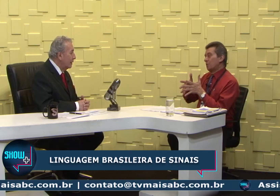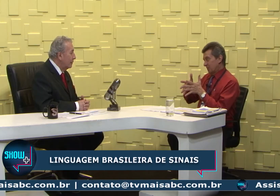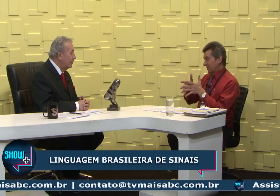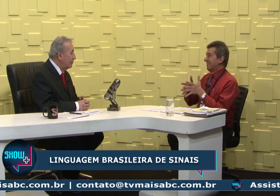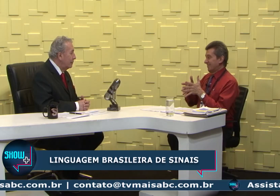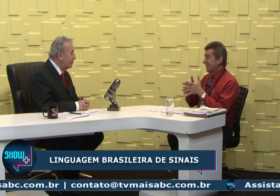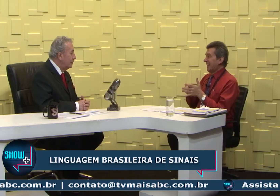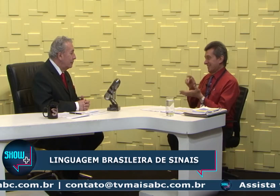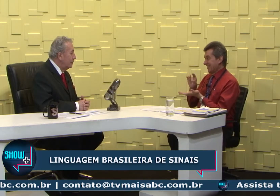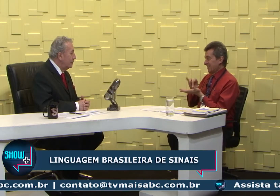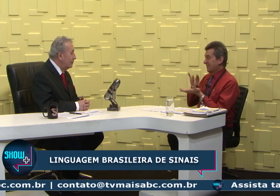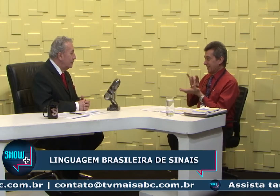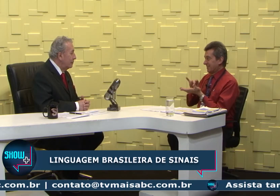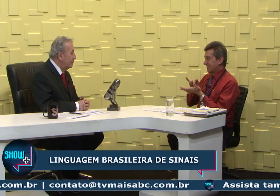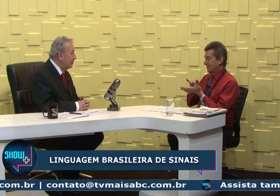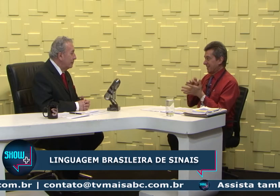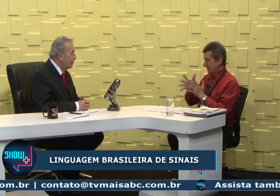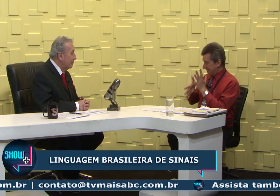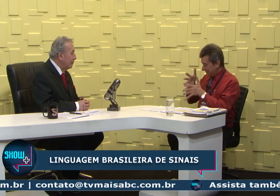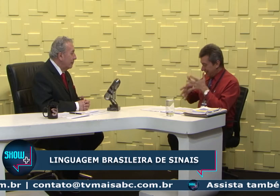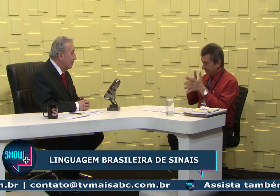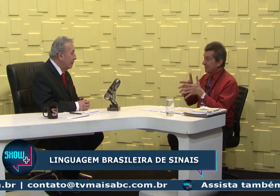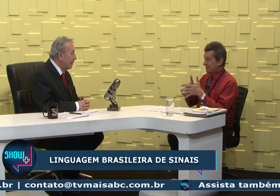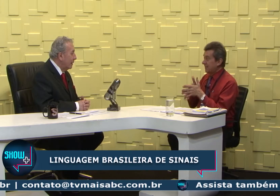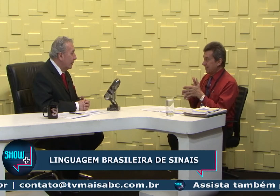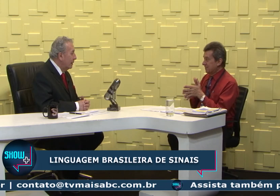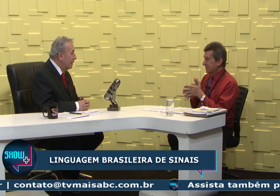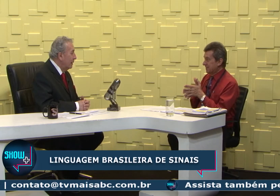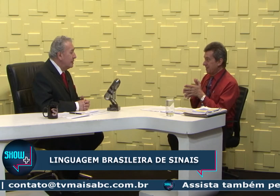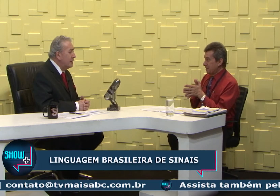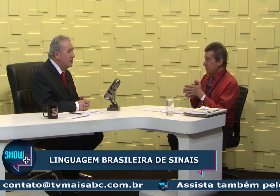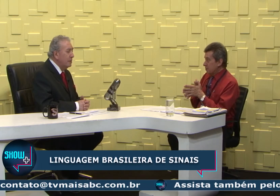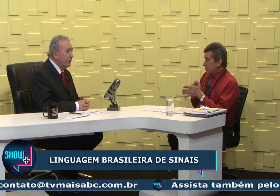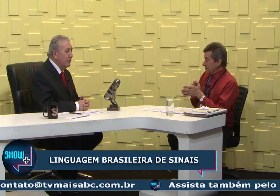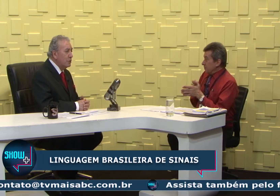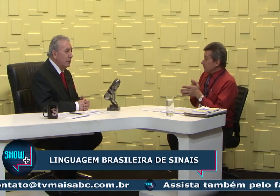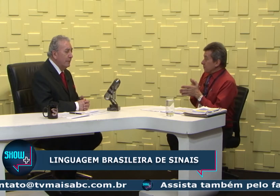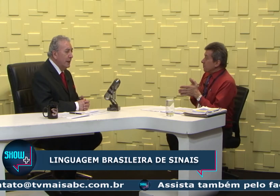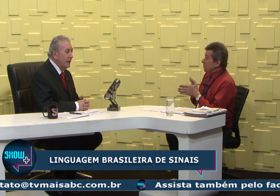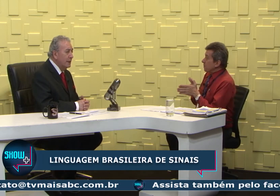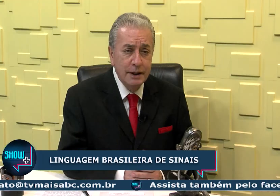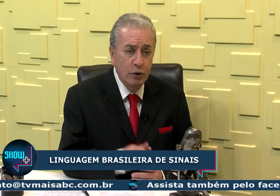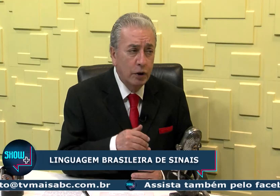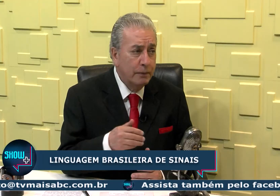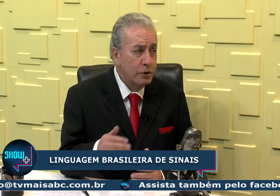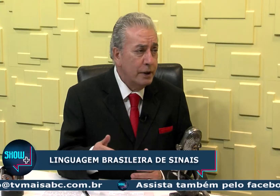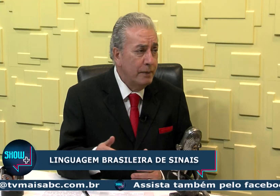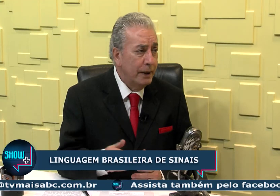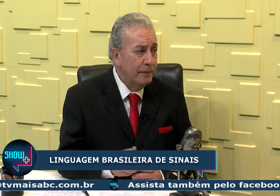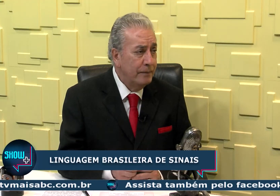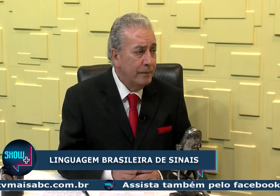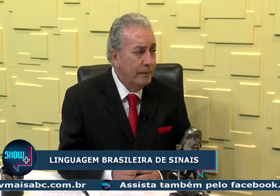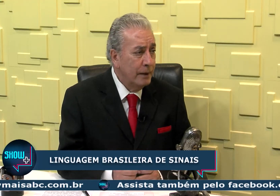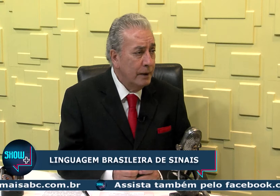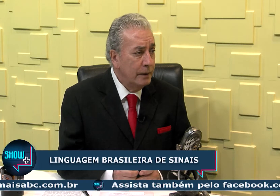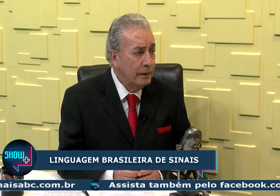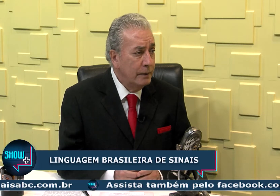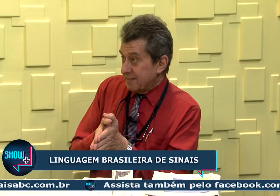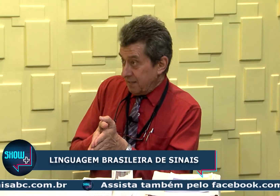verdade é verdade é da irna a libra se existem professor é sinônimo também existem